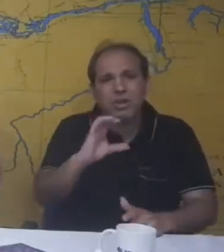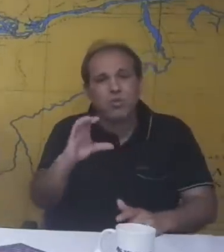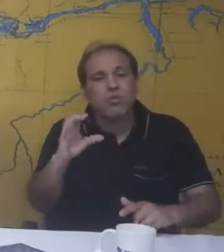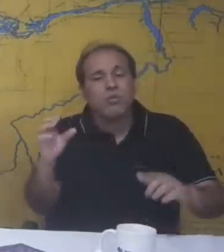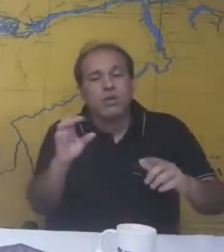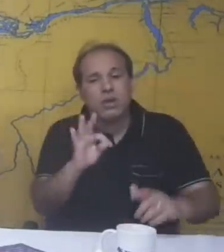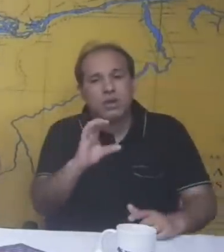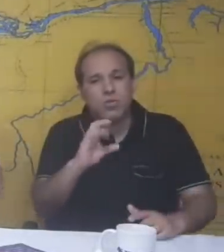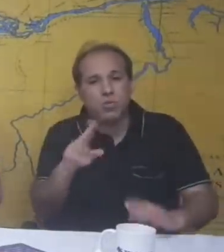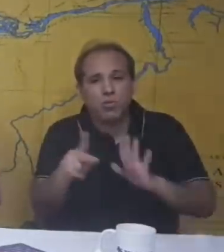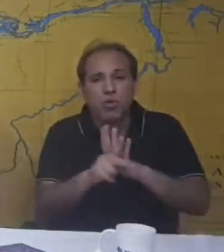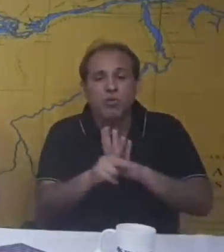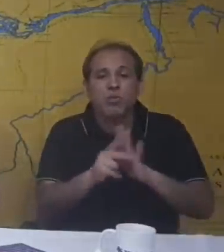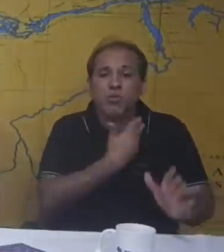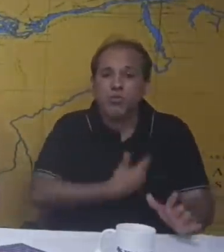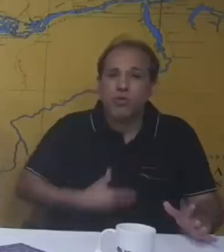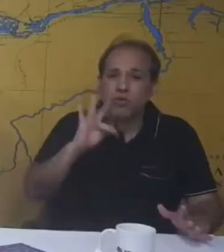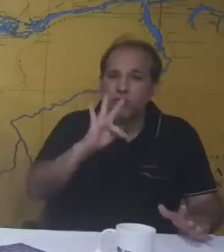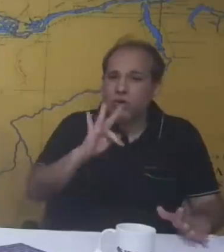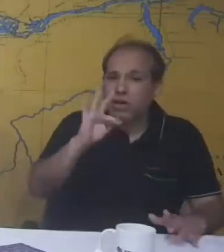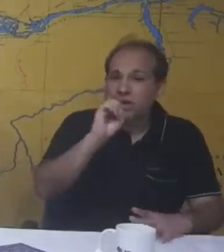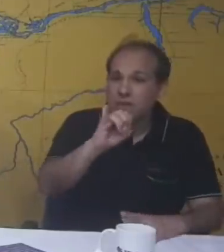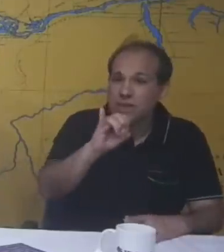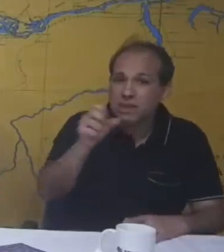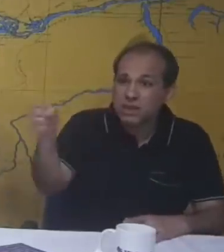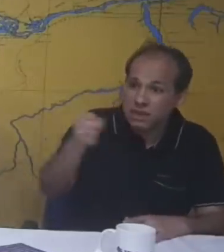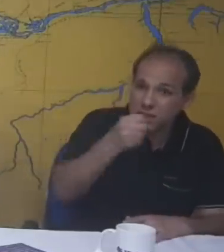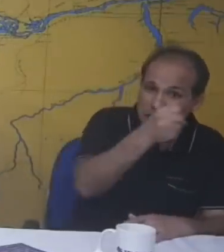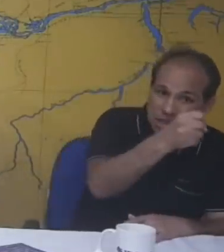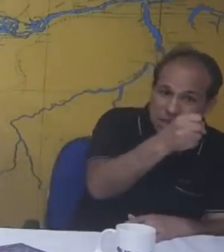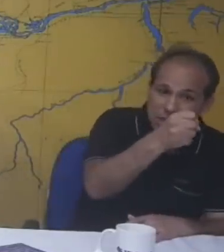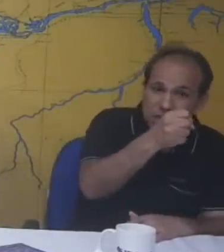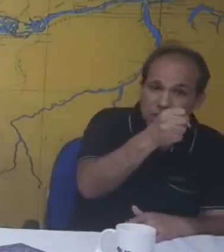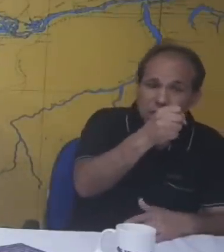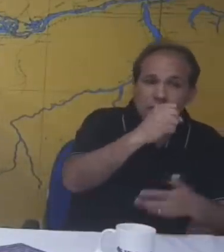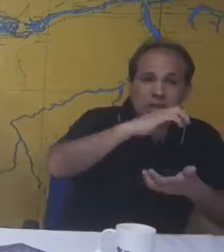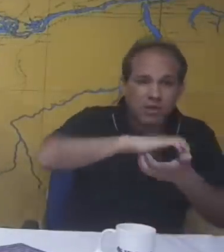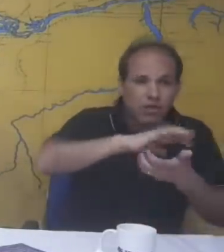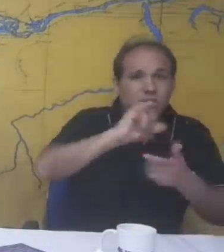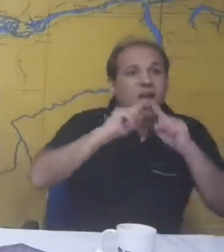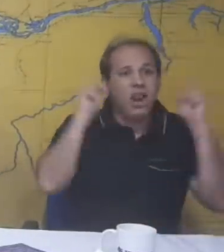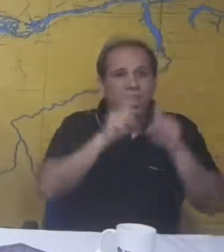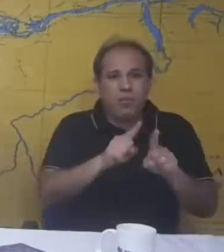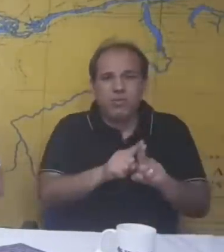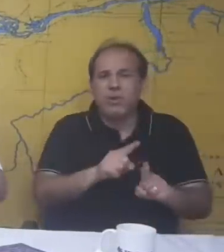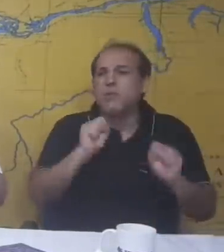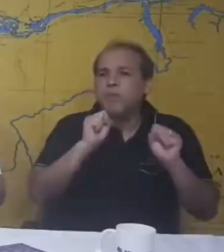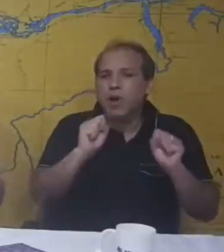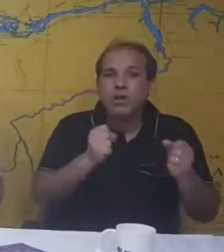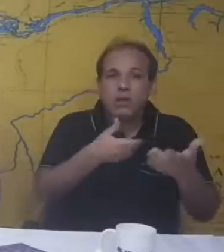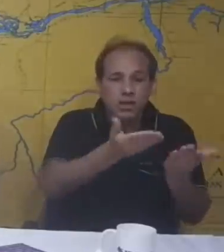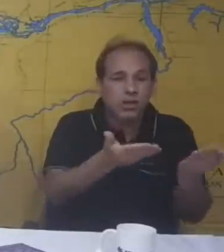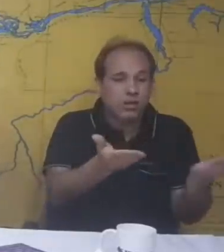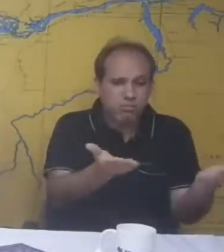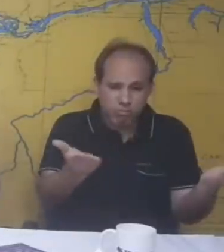União. Tá certo? E daí aquela história. Se eu tivesse indicado ele para o Supremo, ia ter alguma bronca também, né? Tínhamos, Bento, aproximadamente 10